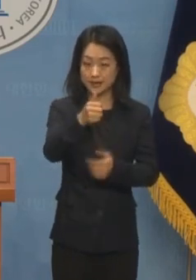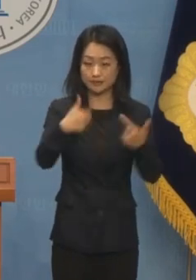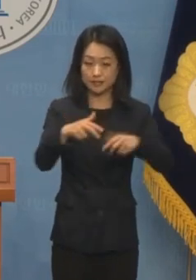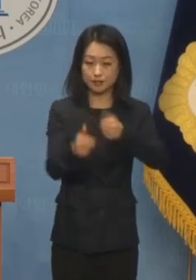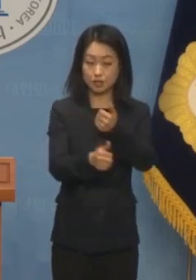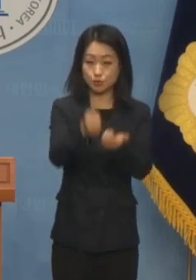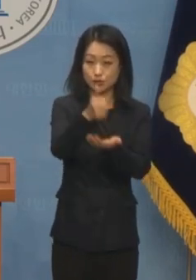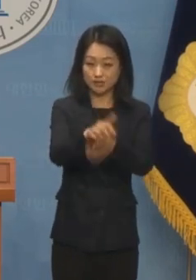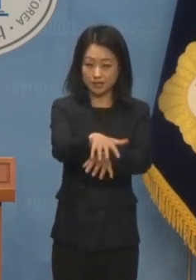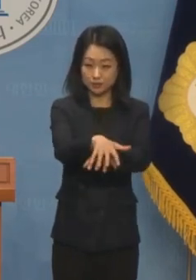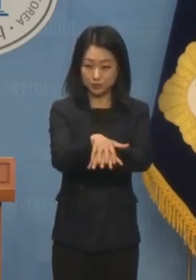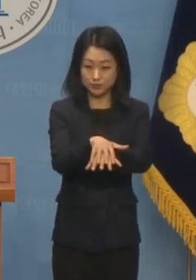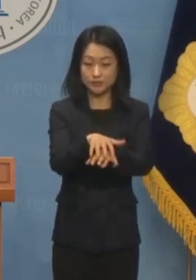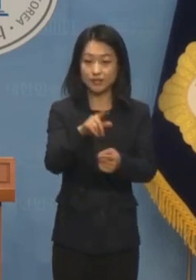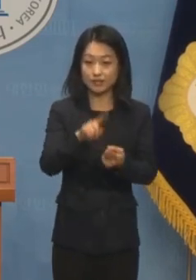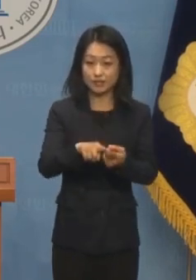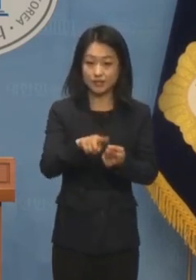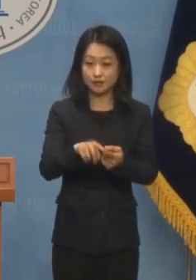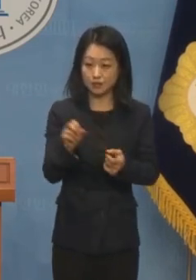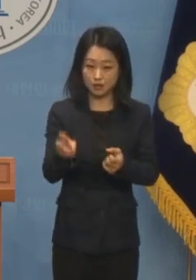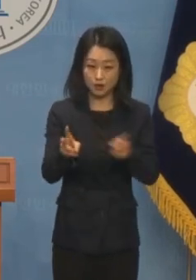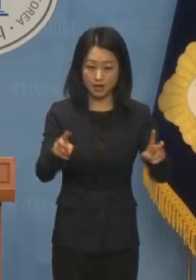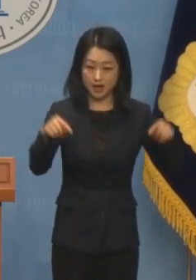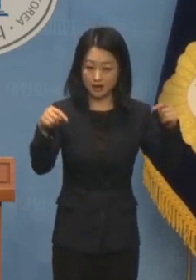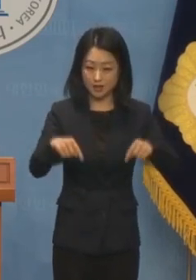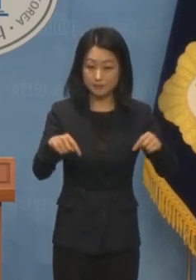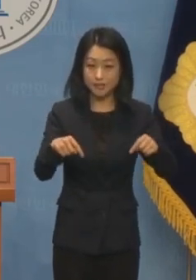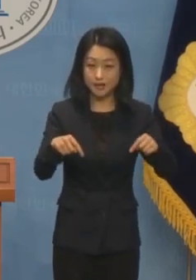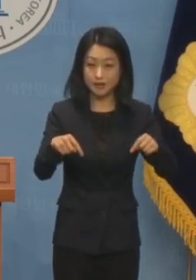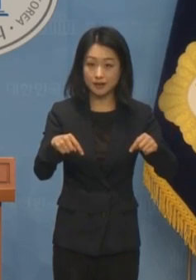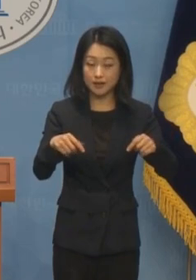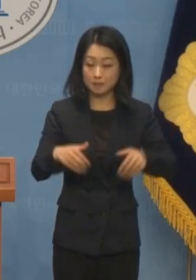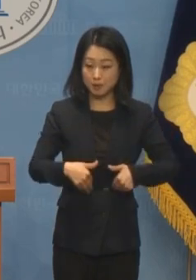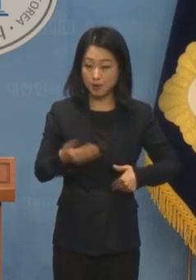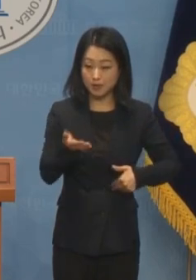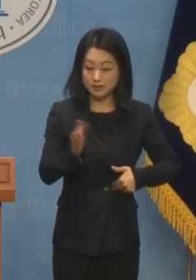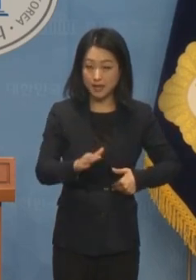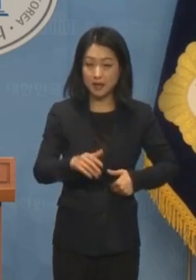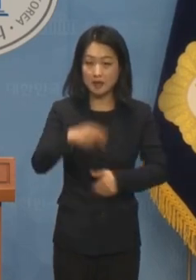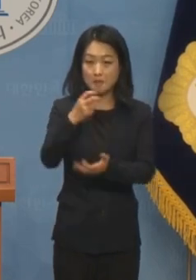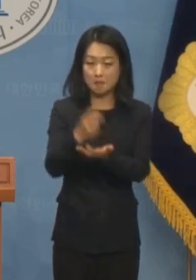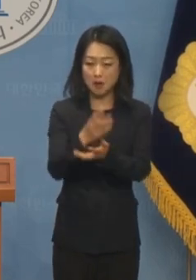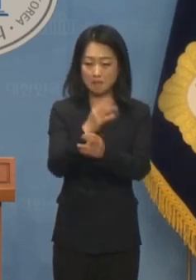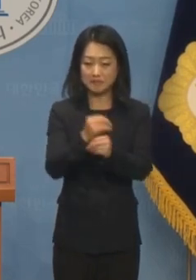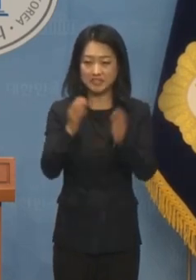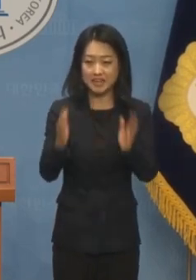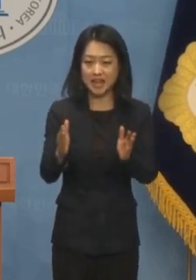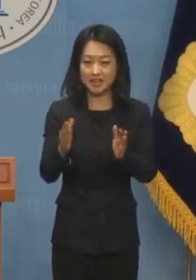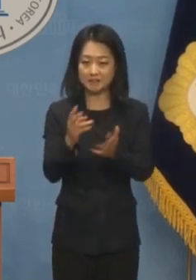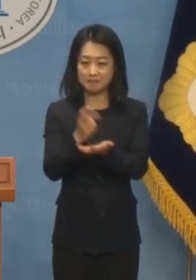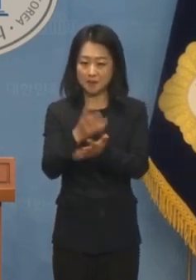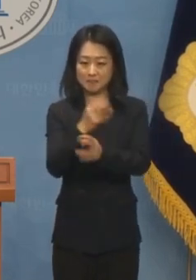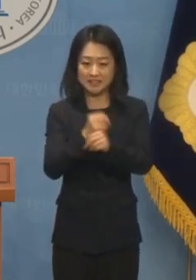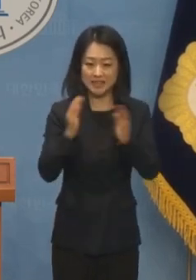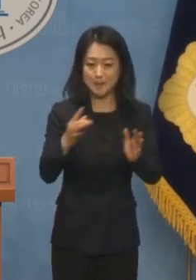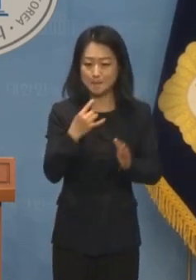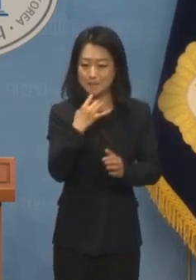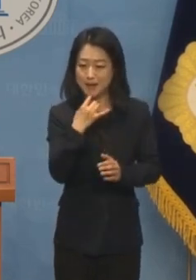제시하기는 커녕 오늘도 법정 시만을 운운하며 힘으로 밀어붙이고